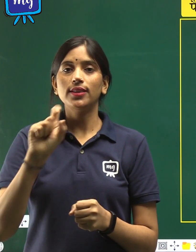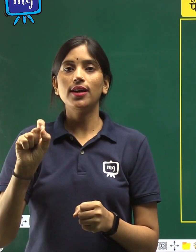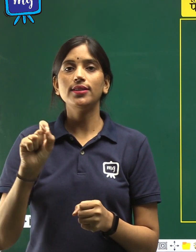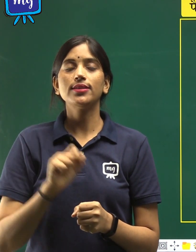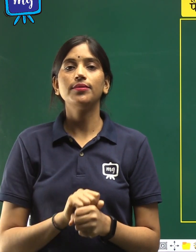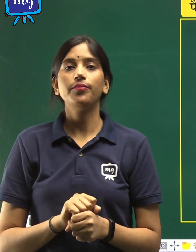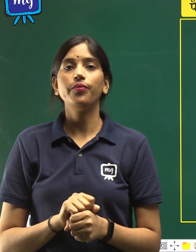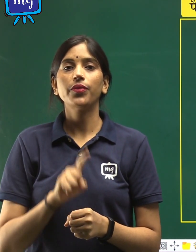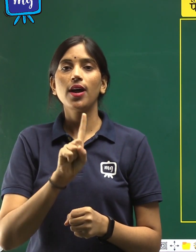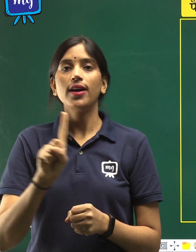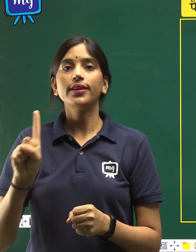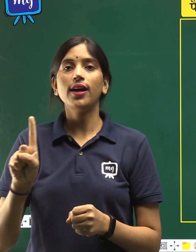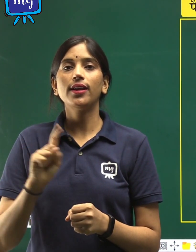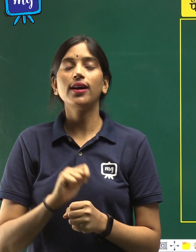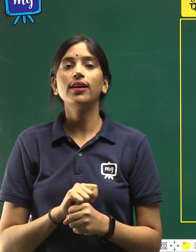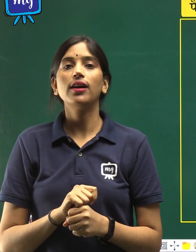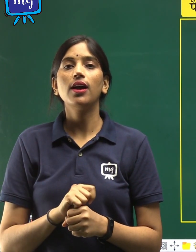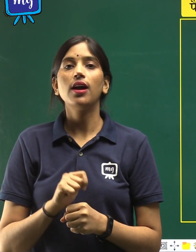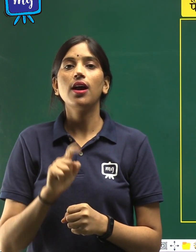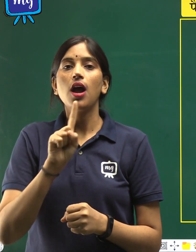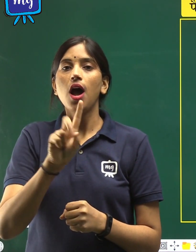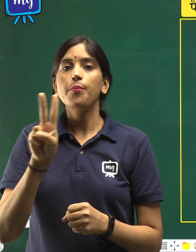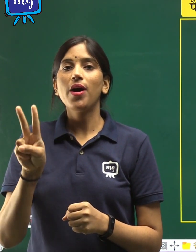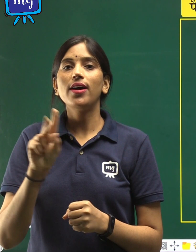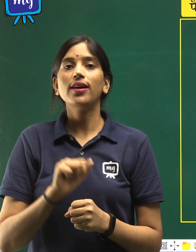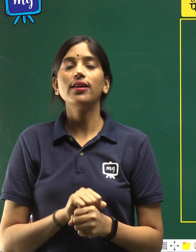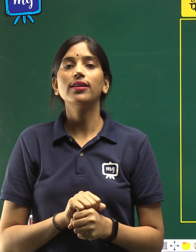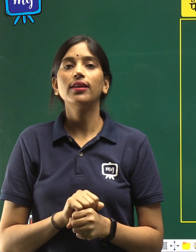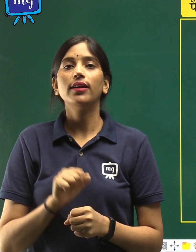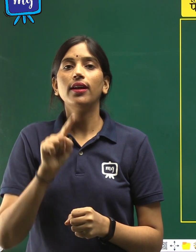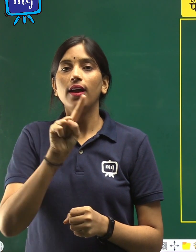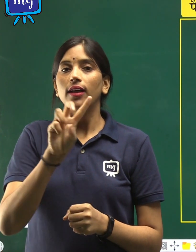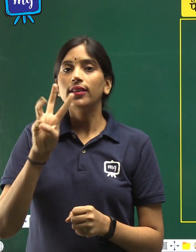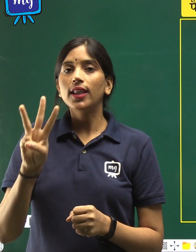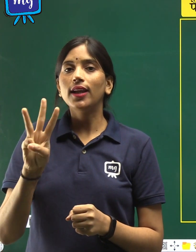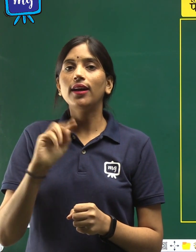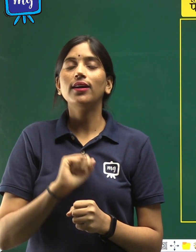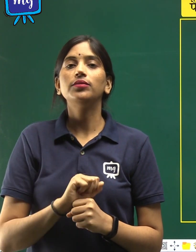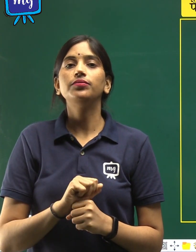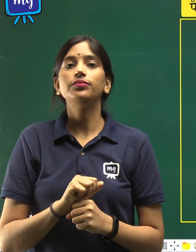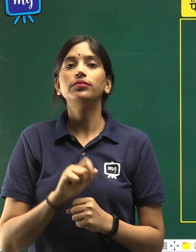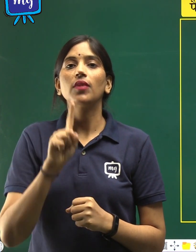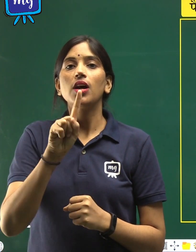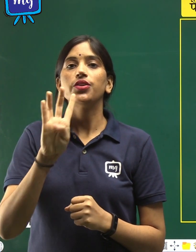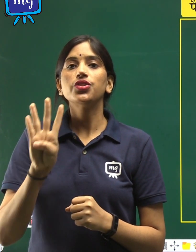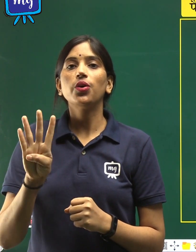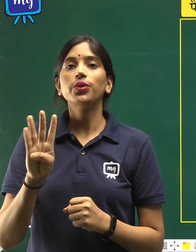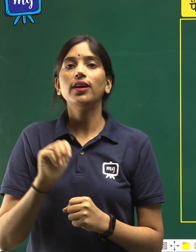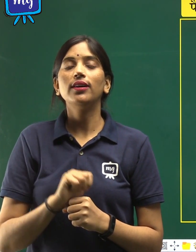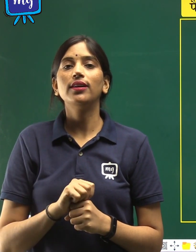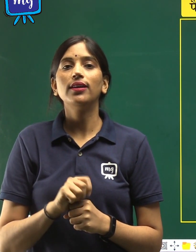10 11 12 13